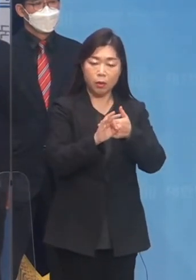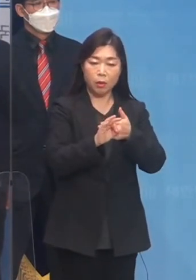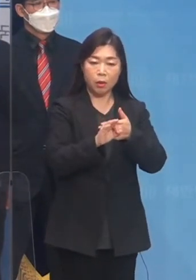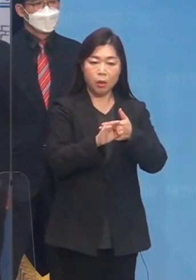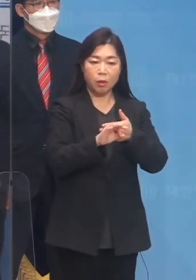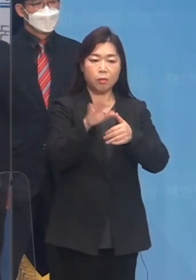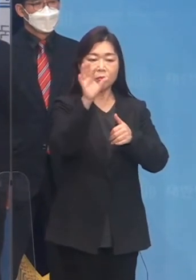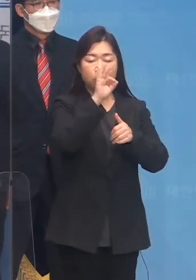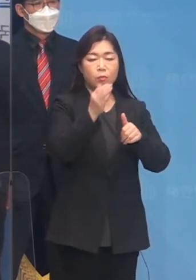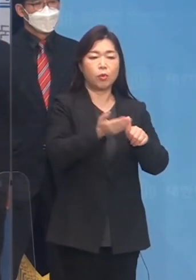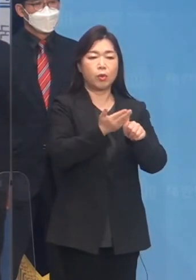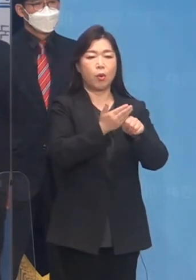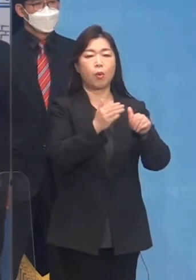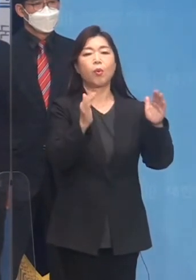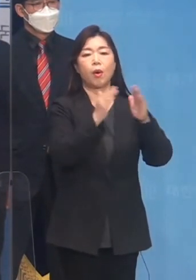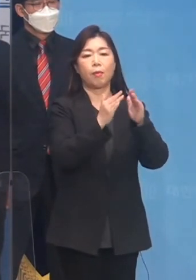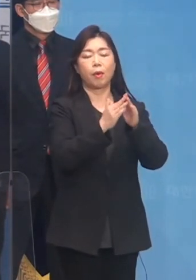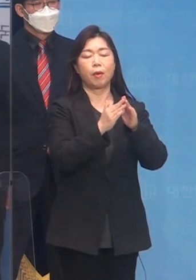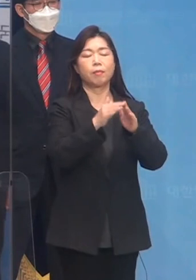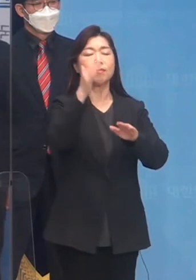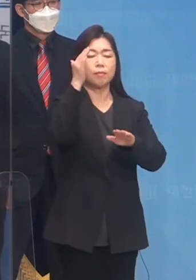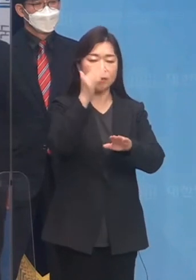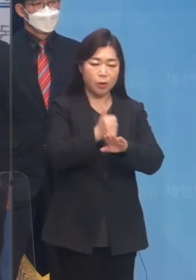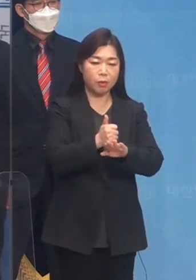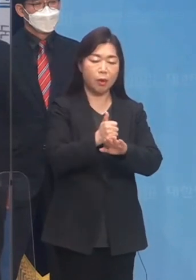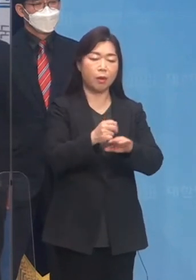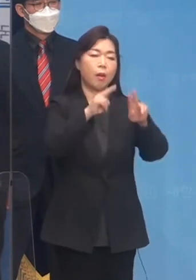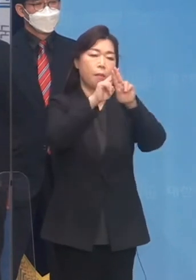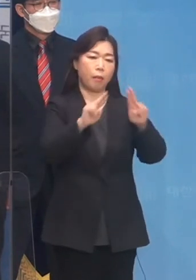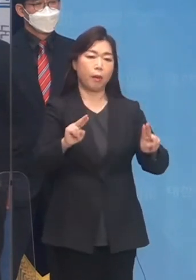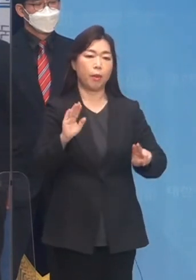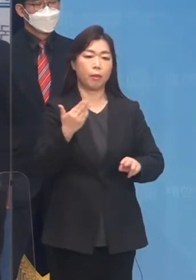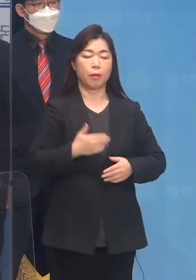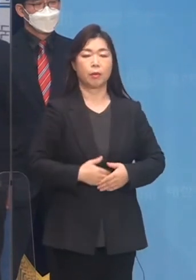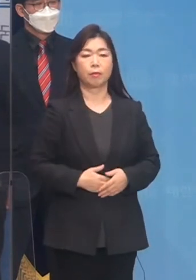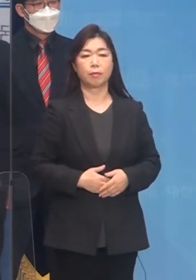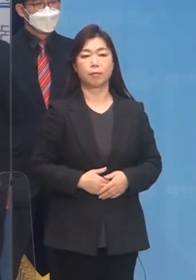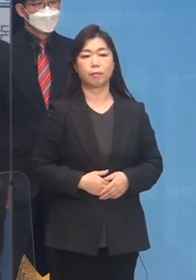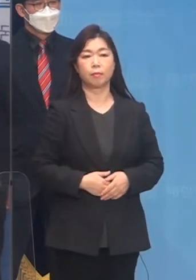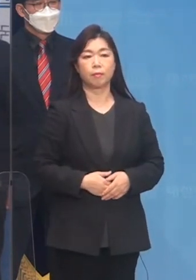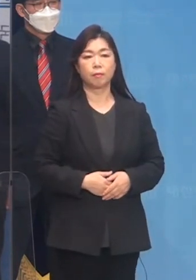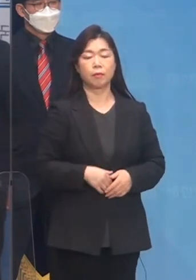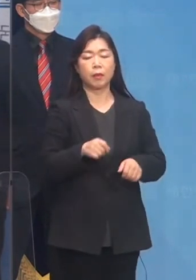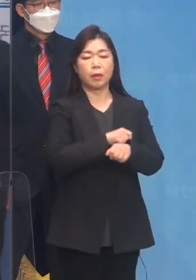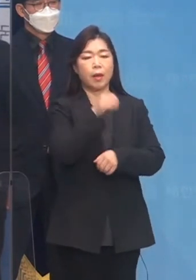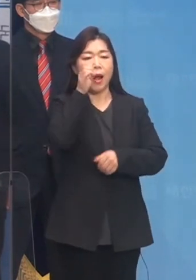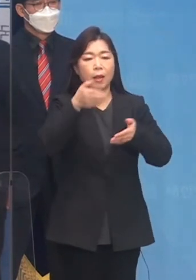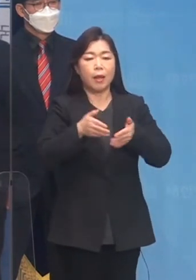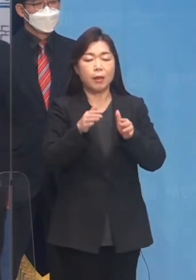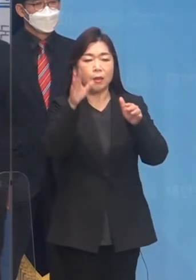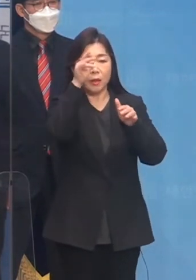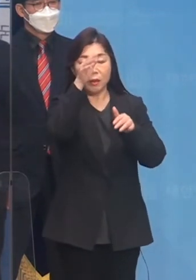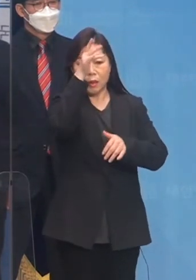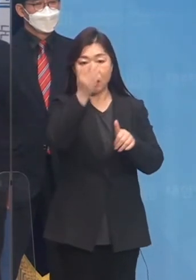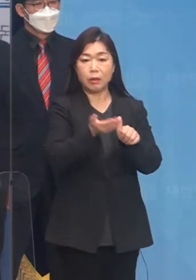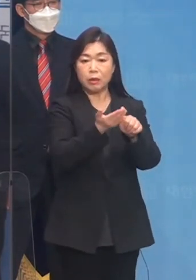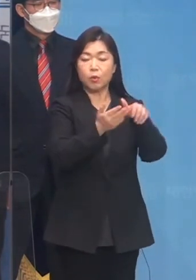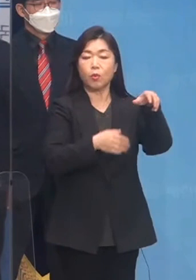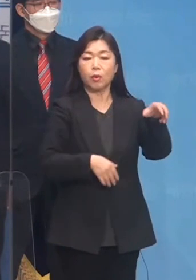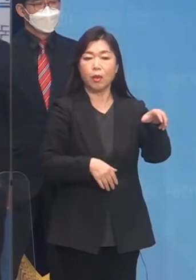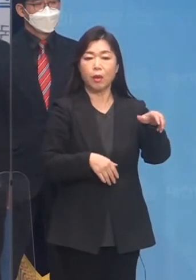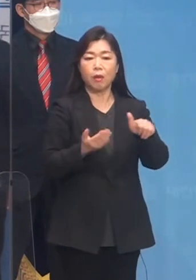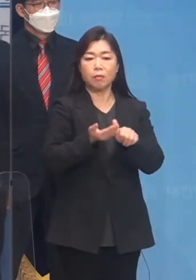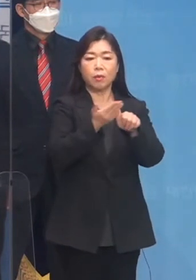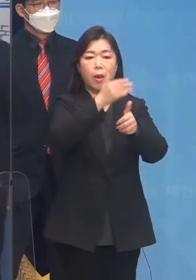축산 농가는 폐업 수순으로 들어갈 수밖에 없습니다. 특히 알을 생산하는 사장의 농장이